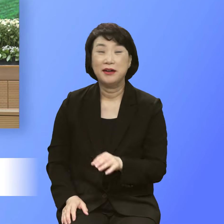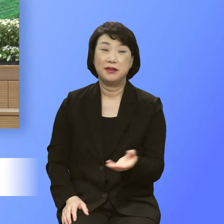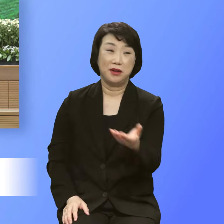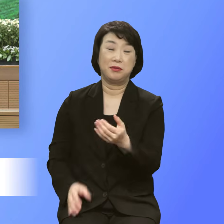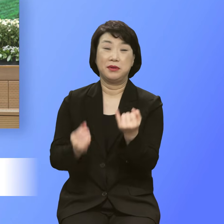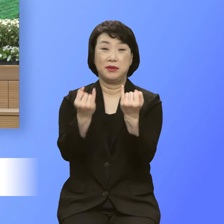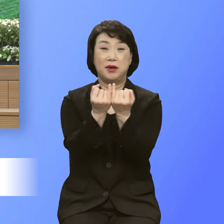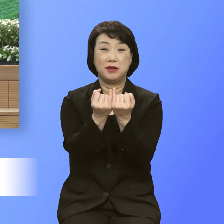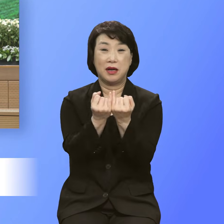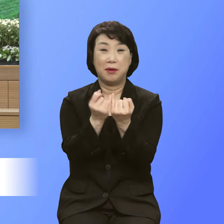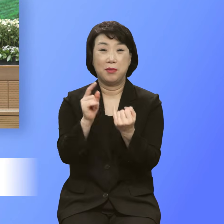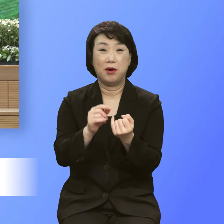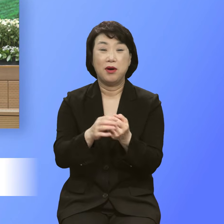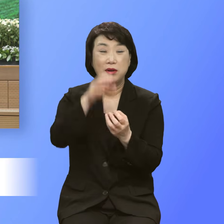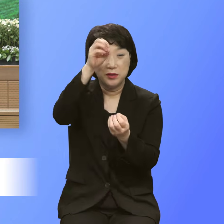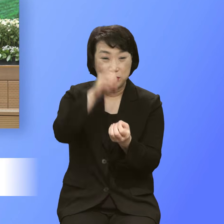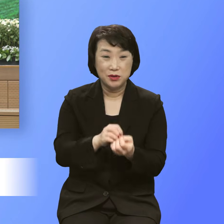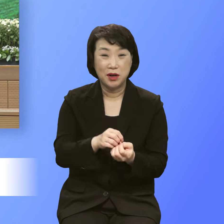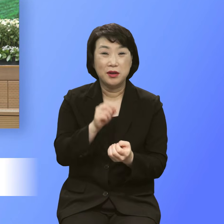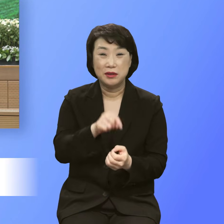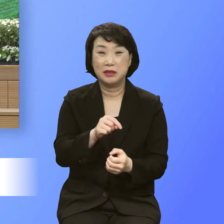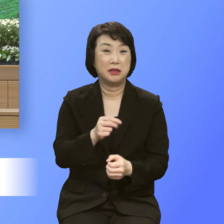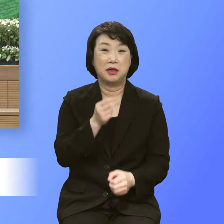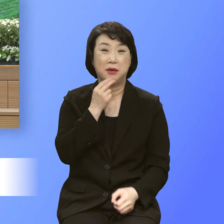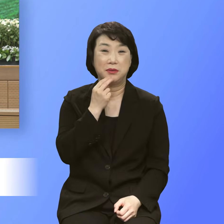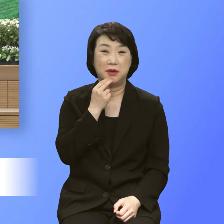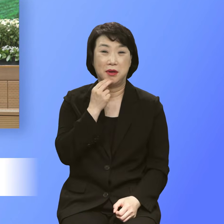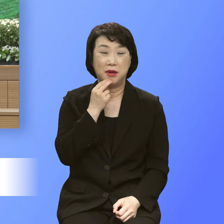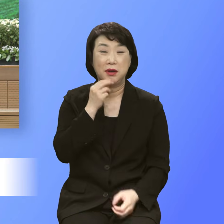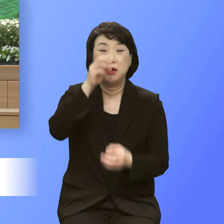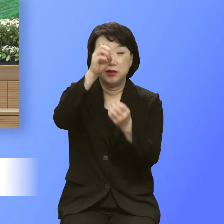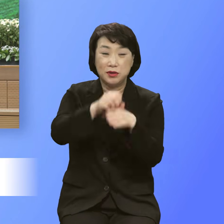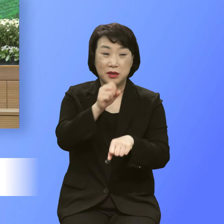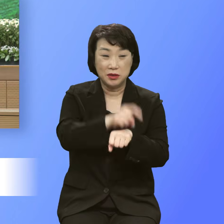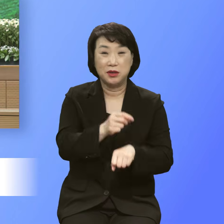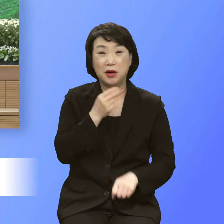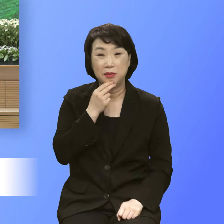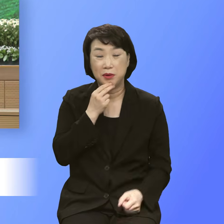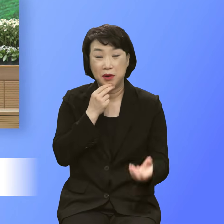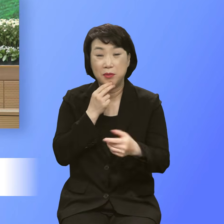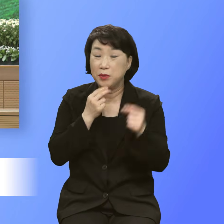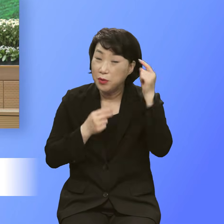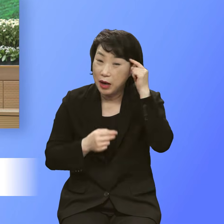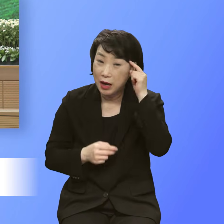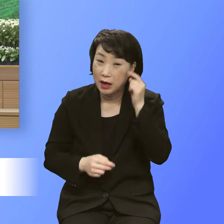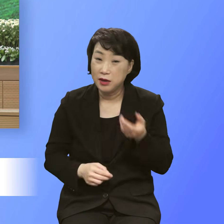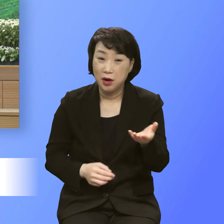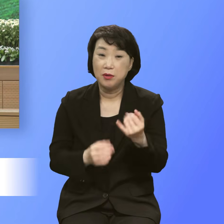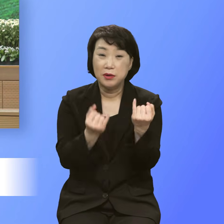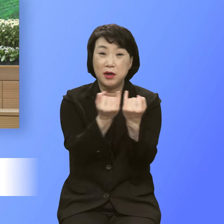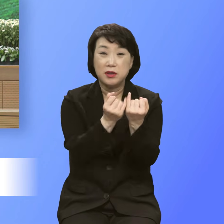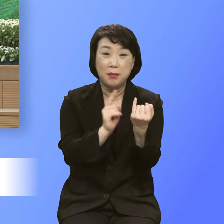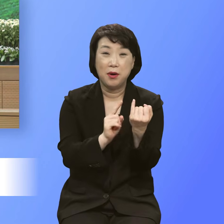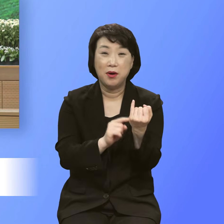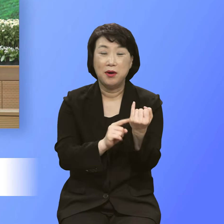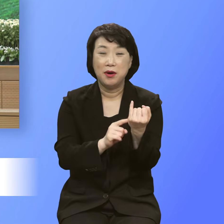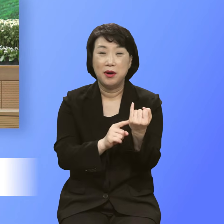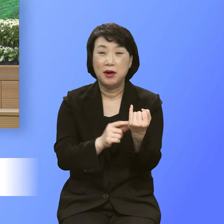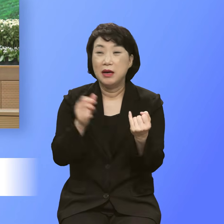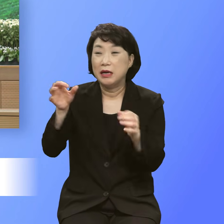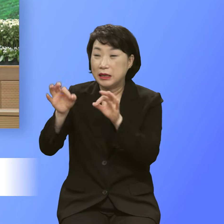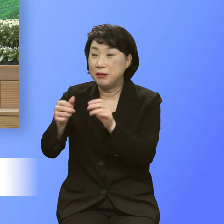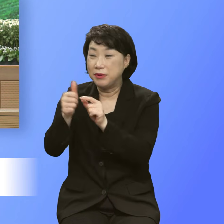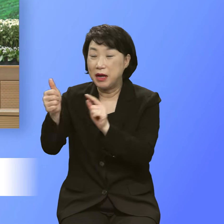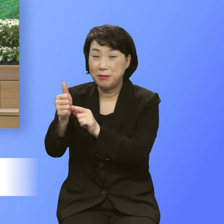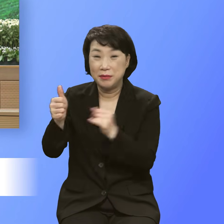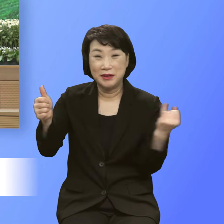여자는 유전성이 없어요. 왜 없느냐? 여자는 김씨한테 시집가면